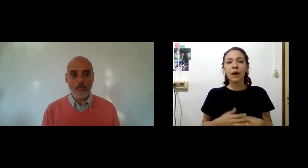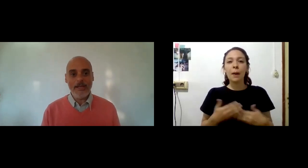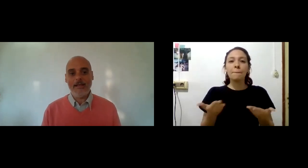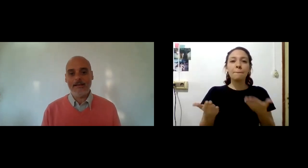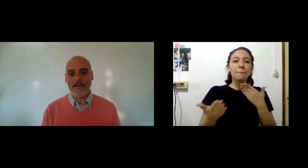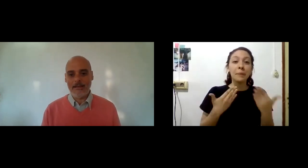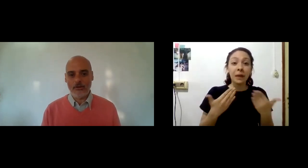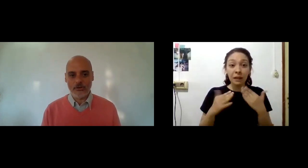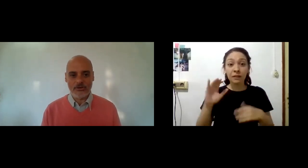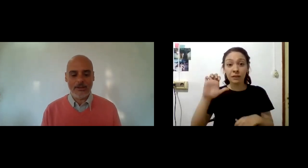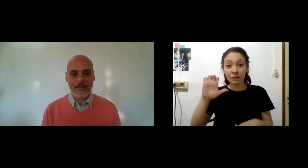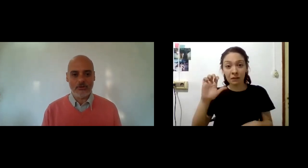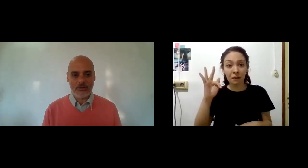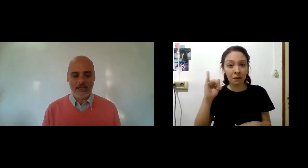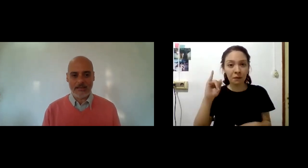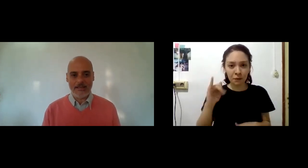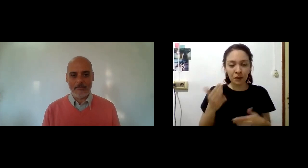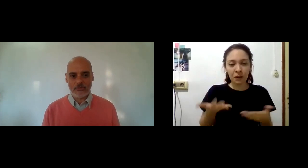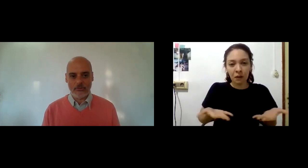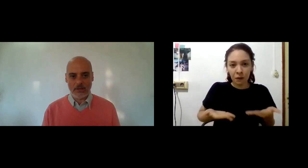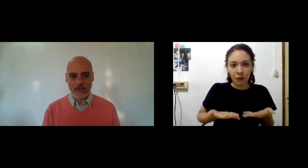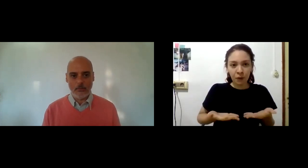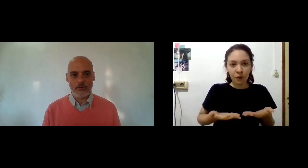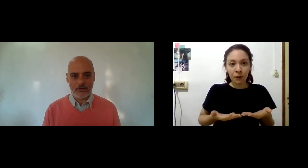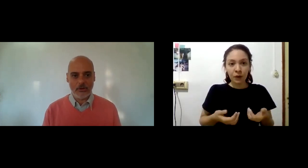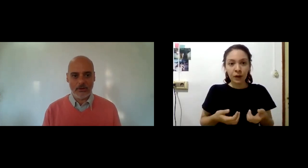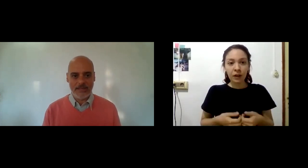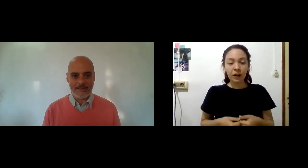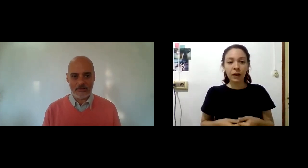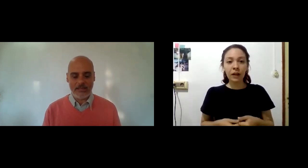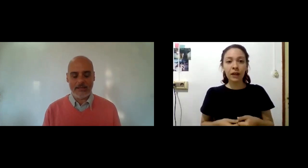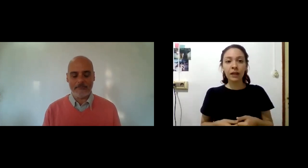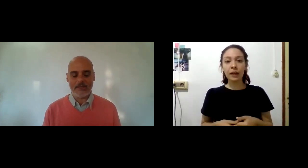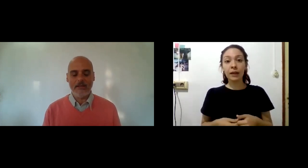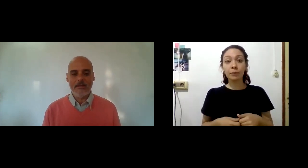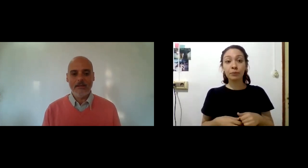que si lo fuera, que nosotros ahora ganamos un proyecto